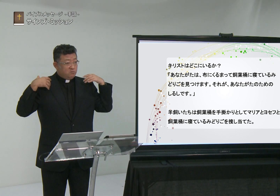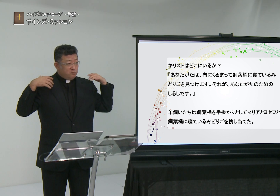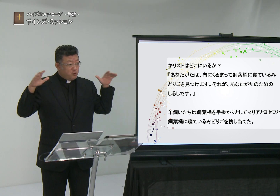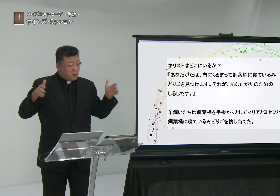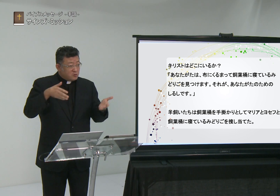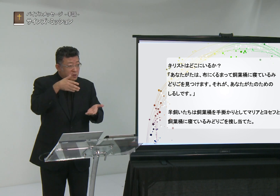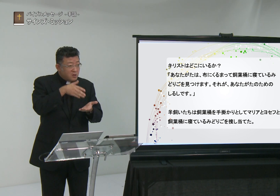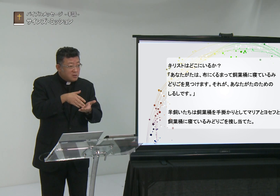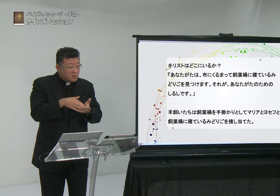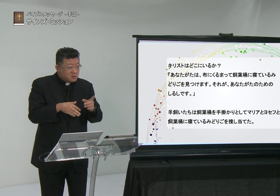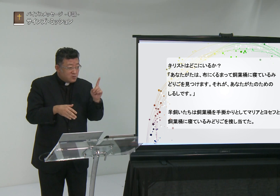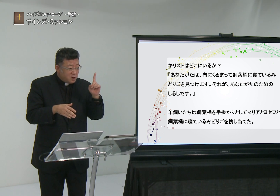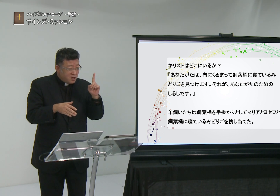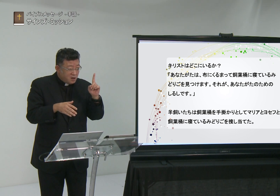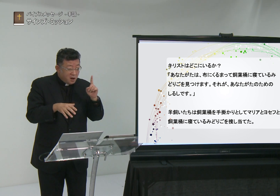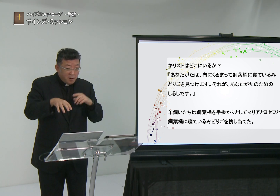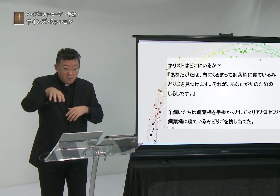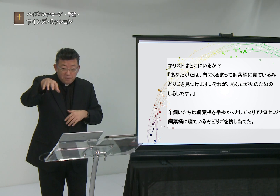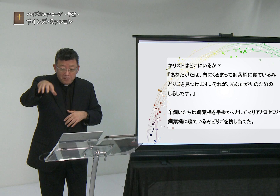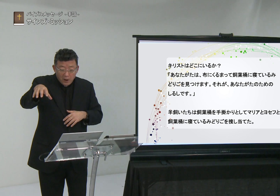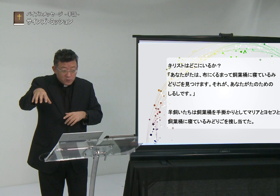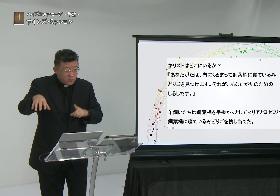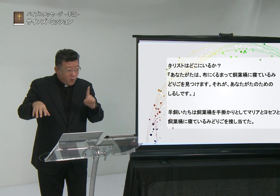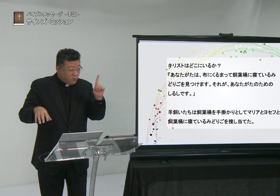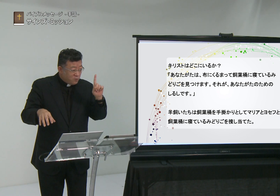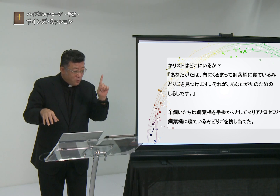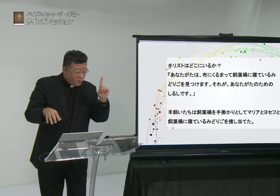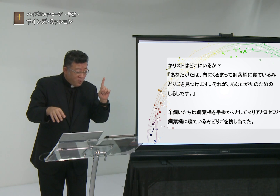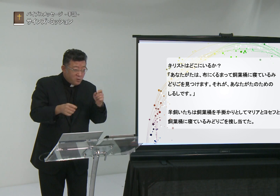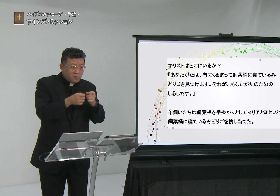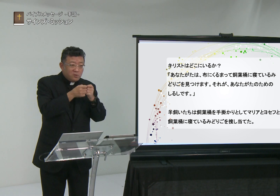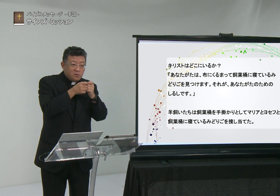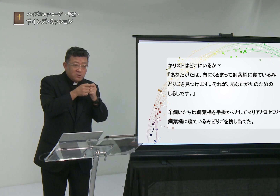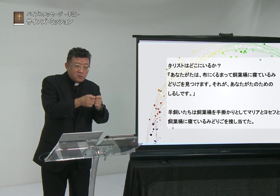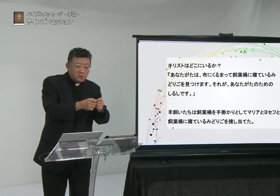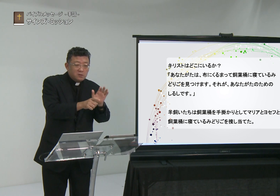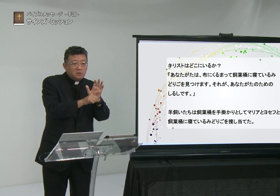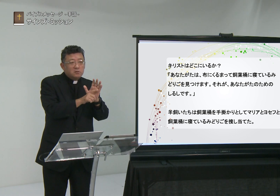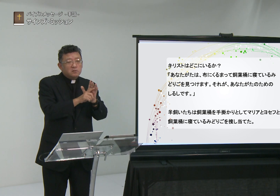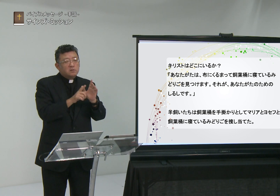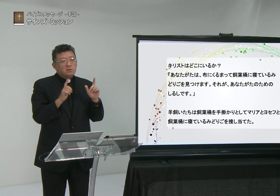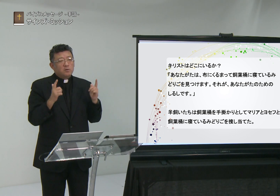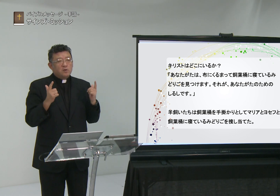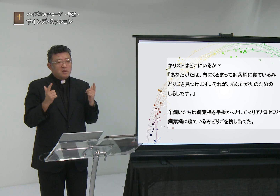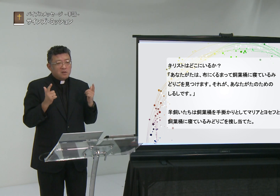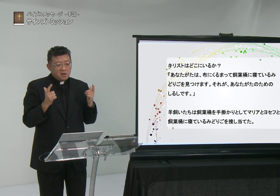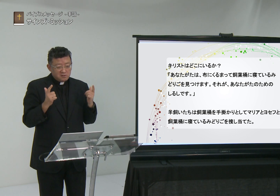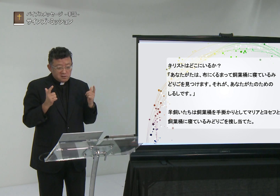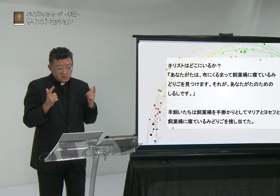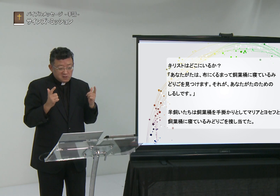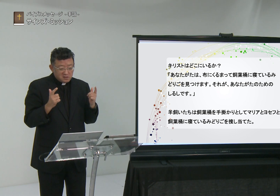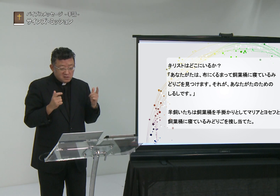このように御使いの話には詳細な場所の説明がありませ